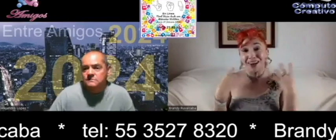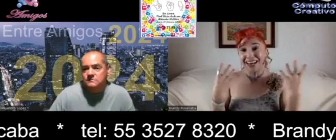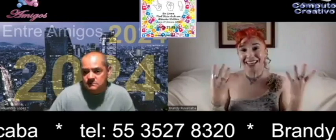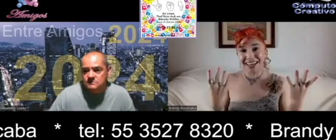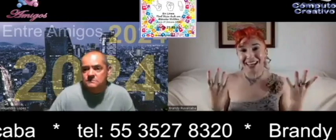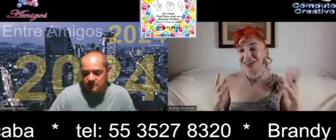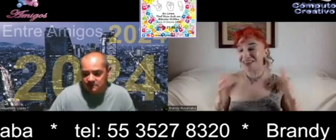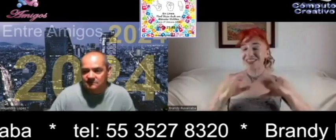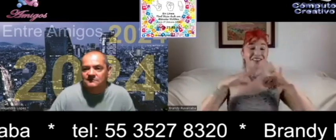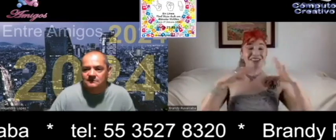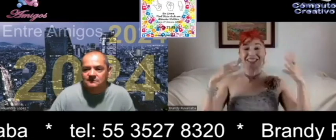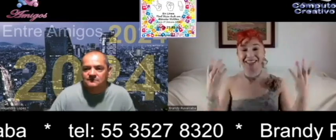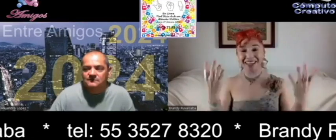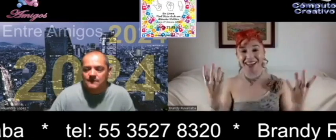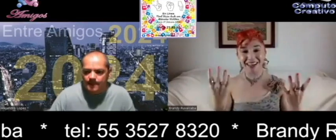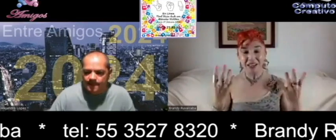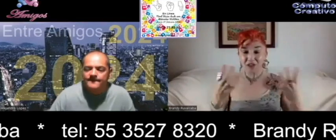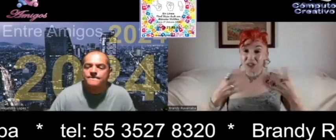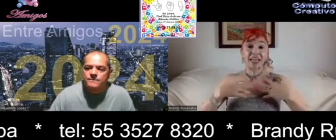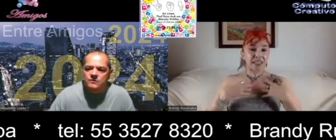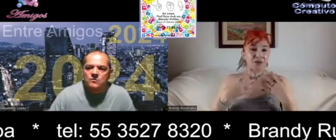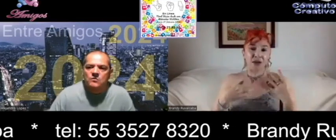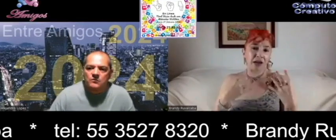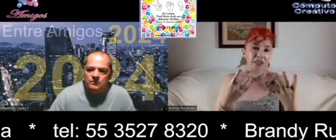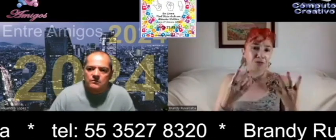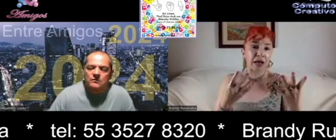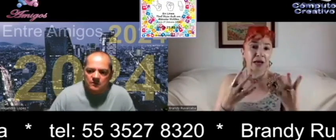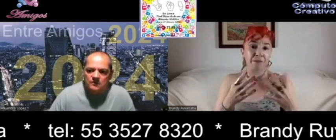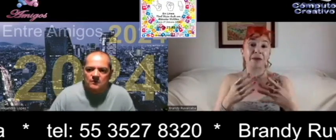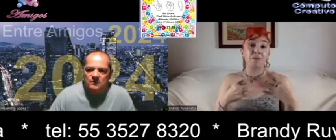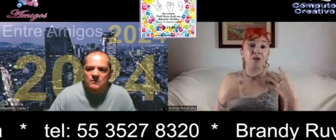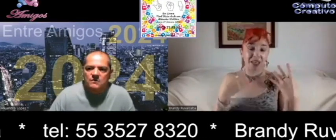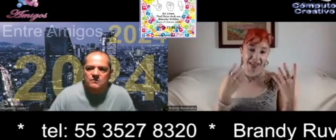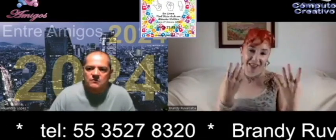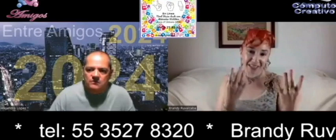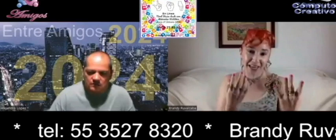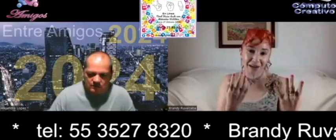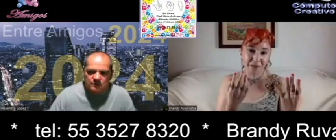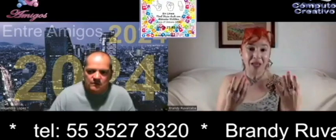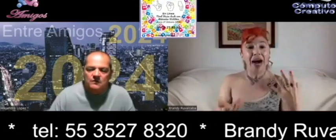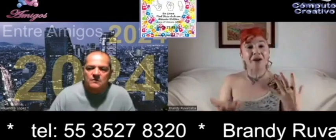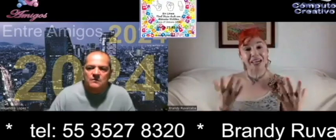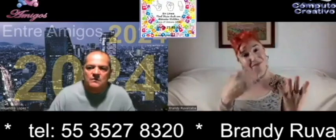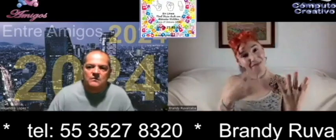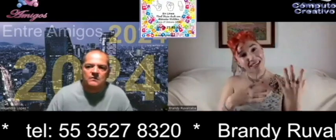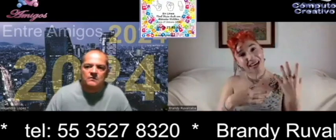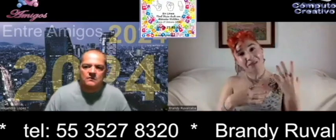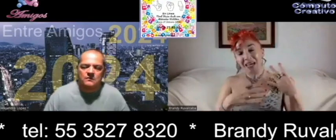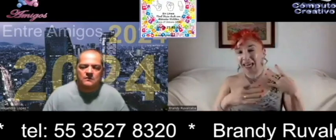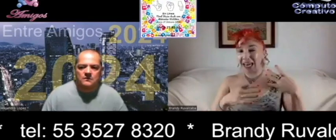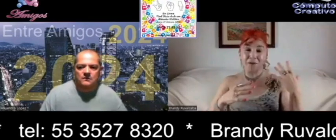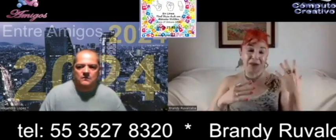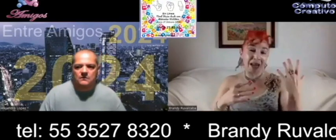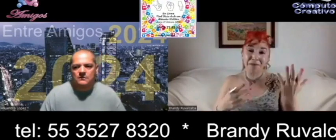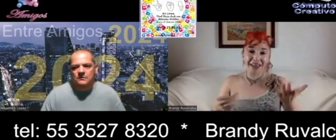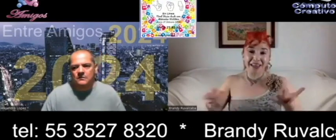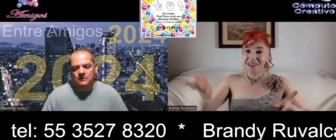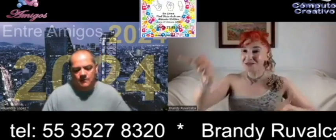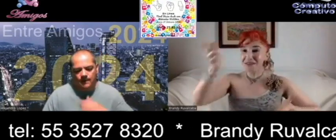soy claro. bailarina y para mí es danza. Entonces, ese fue mi porqué de acercarme. Ahora, ¿qué pasa? La vida es